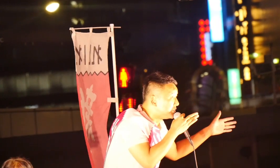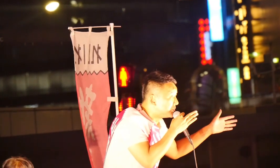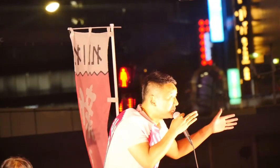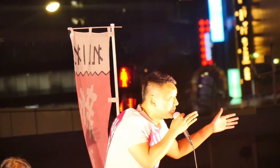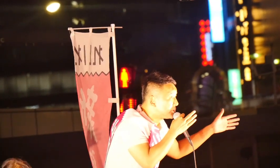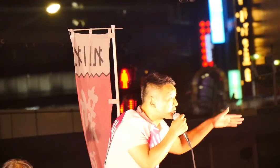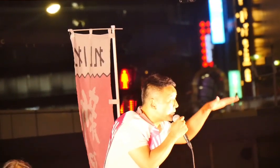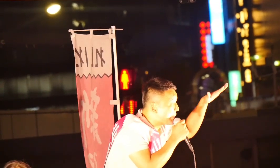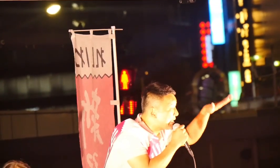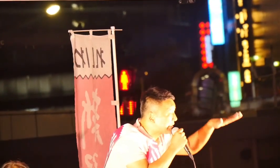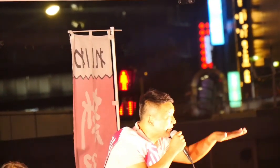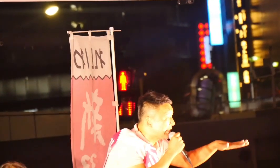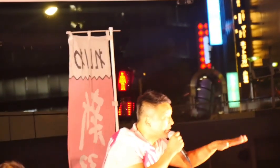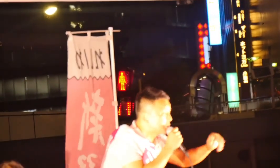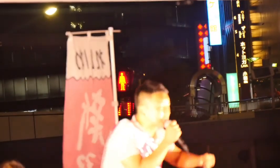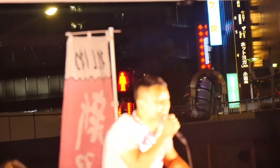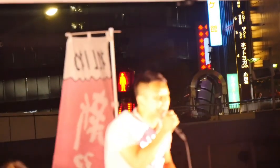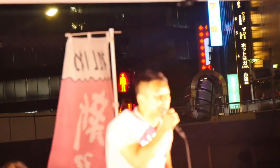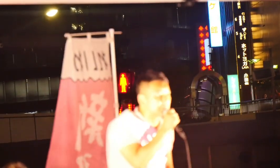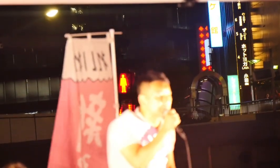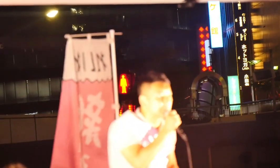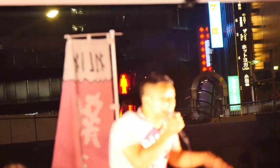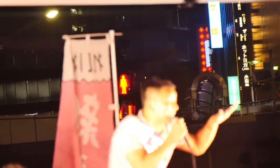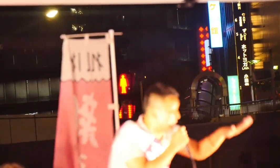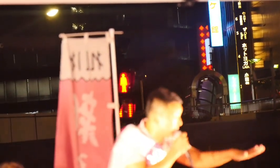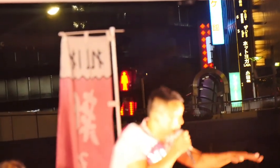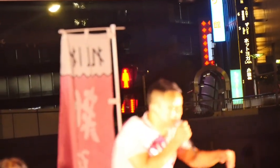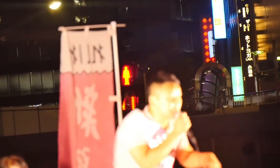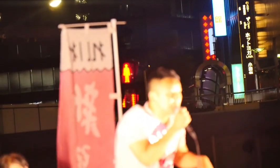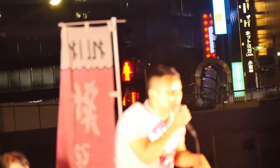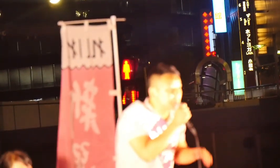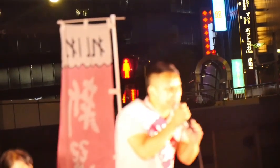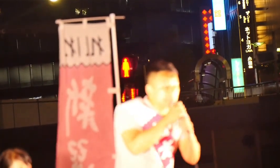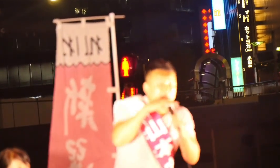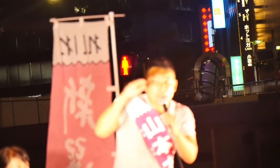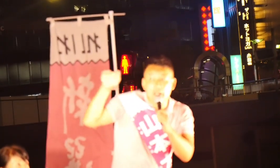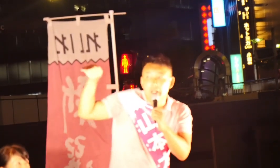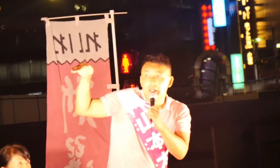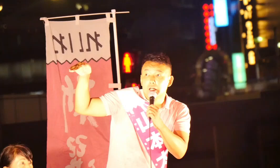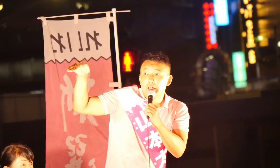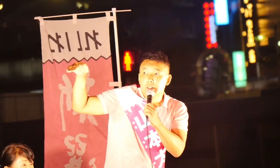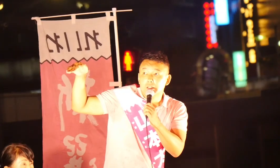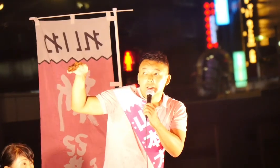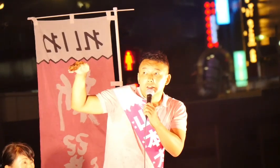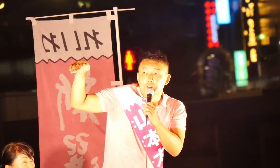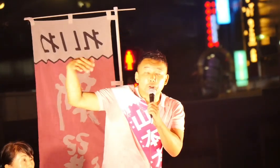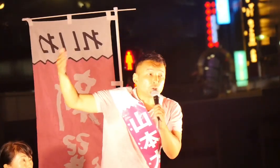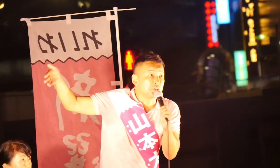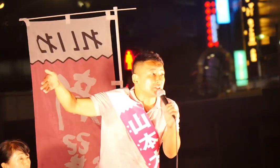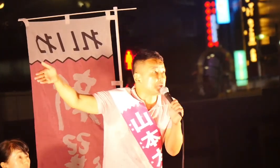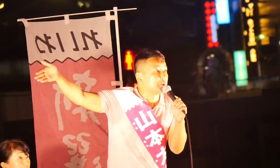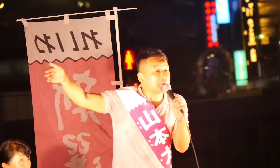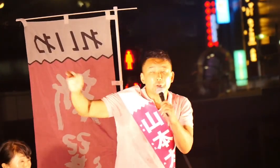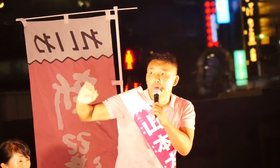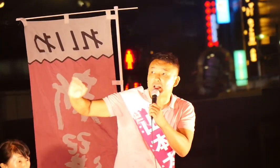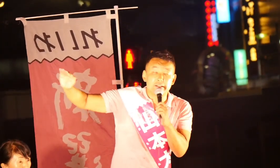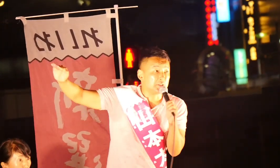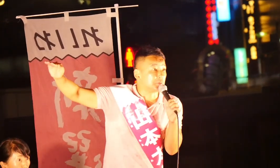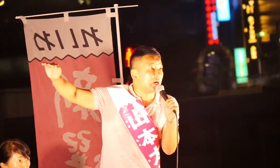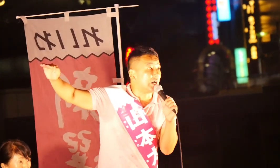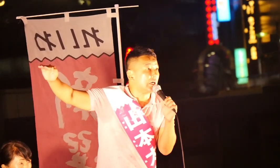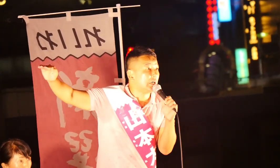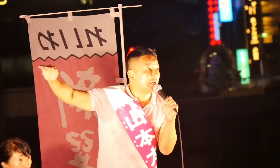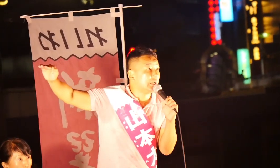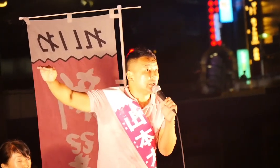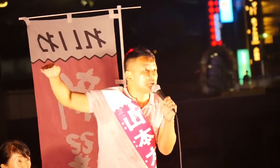離する、そしてパーセンテージを下げる。だから結果所得税そのものの負担